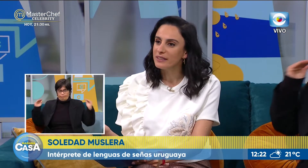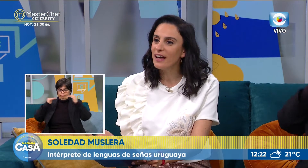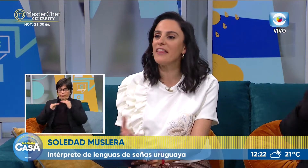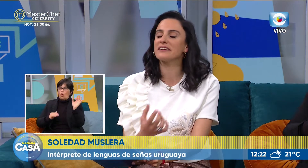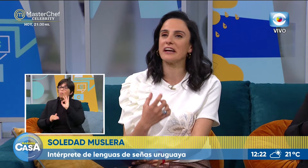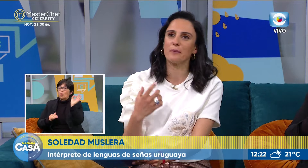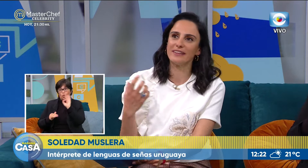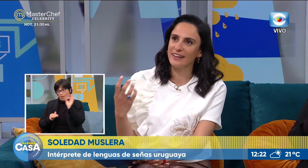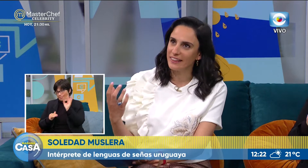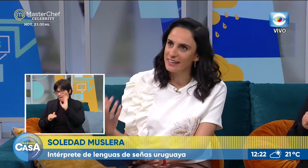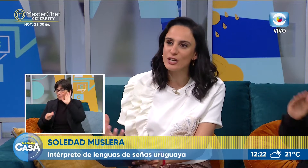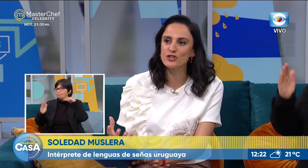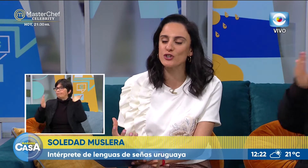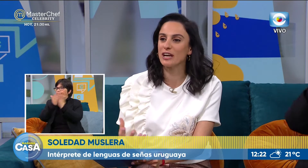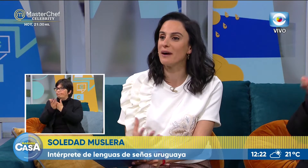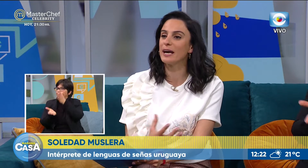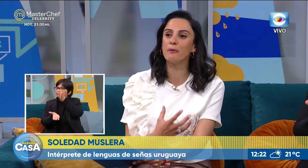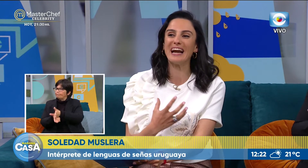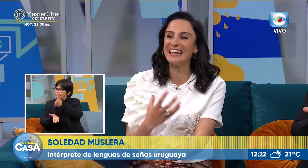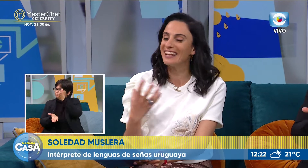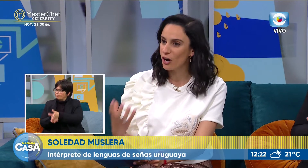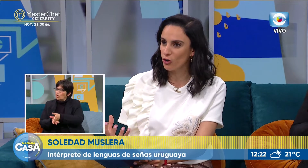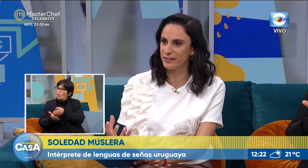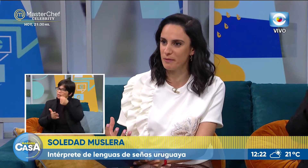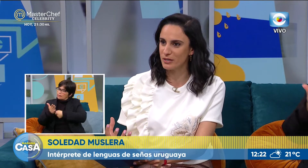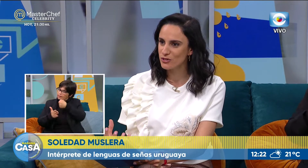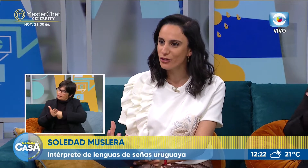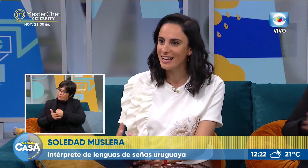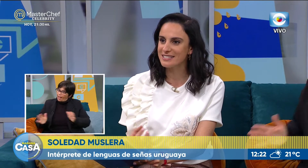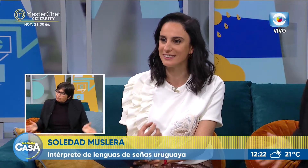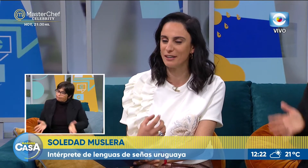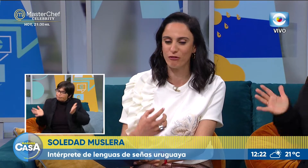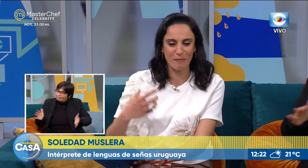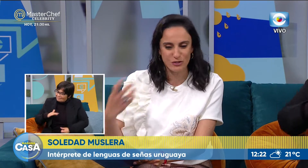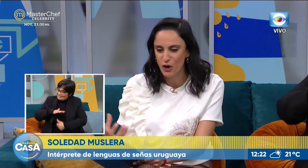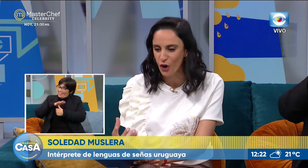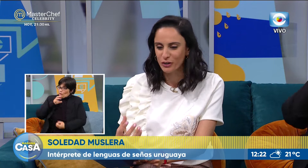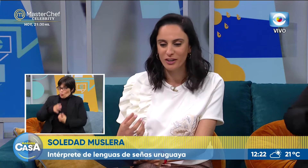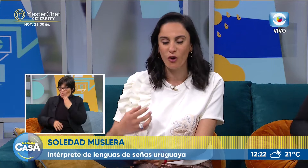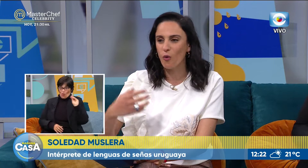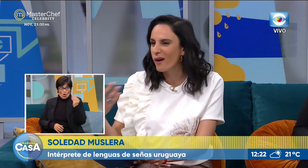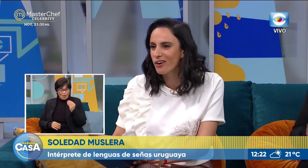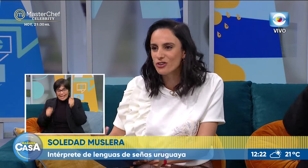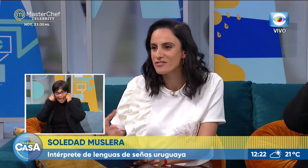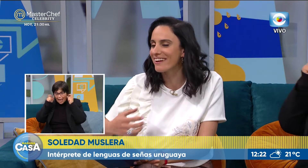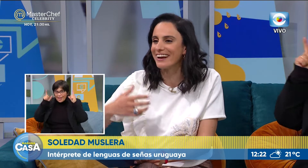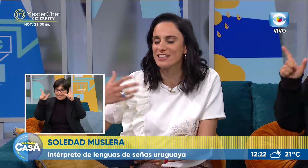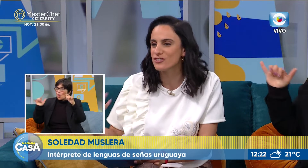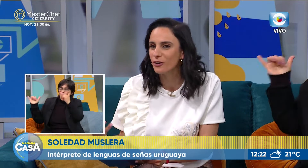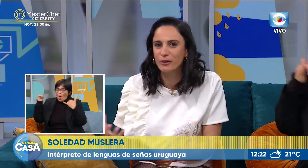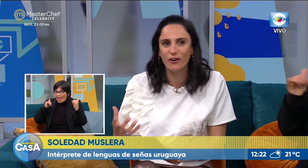oportunidades, reivindicar derechos, trabajar por el liderazgo de estas personas, formación, juegos,